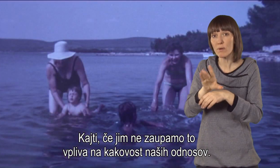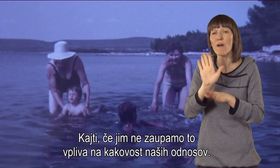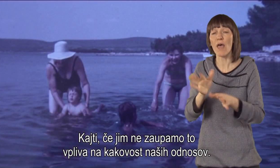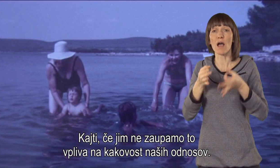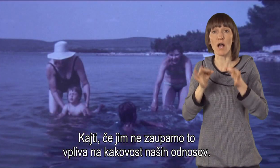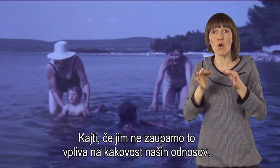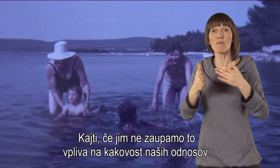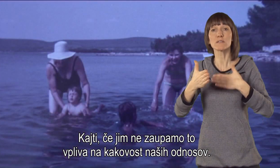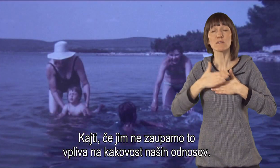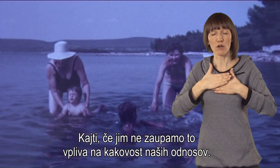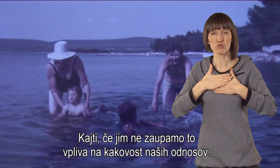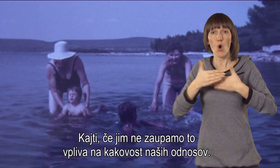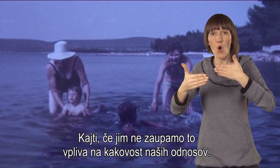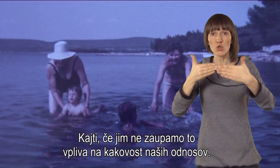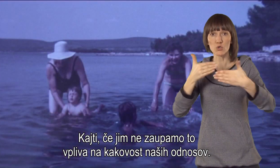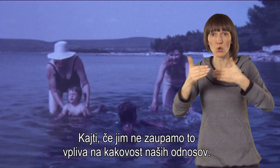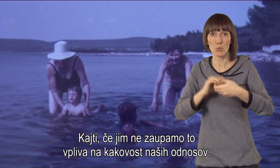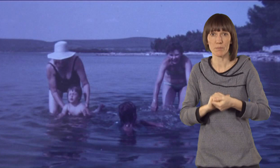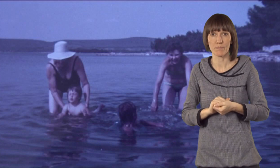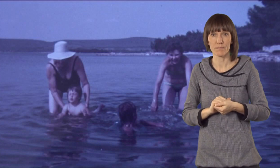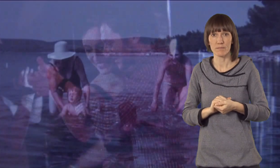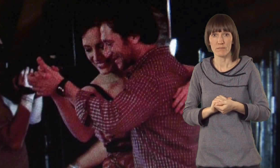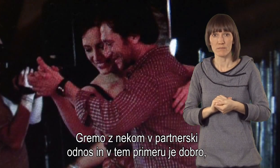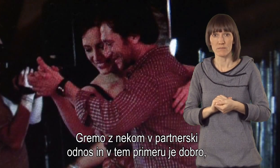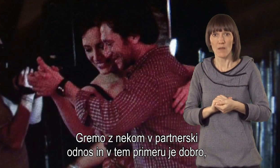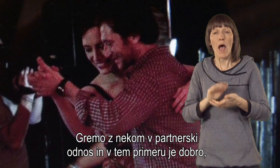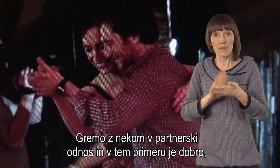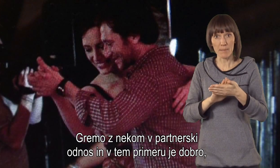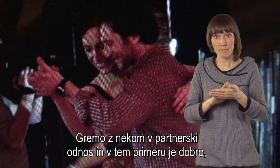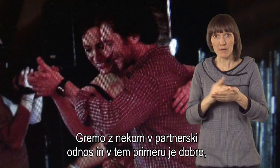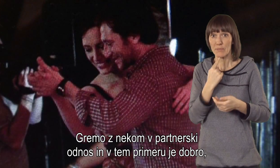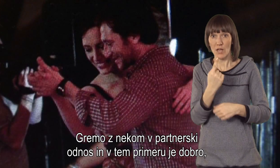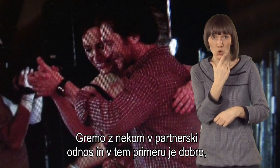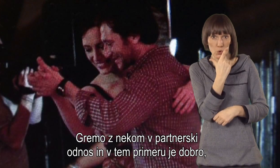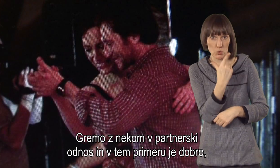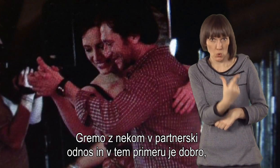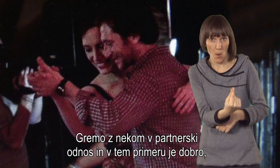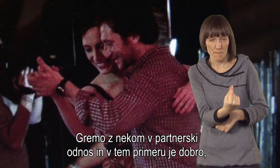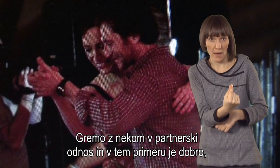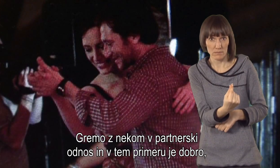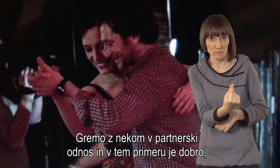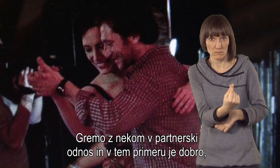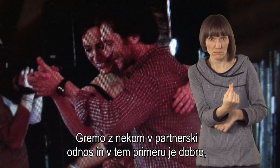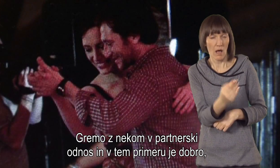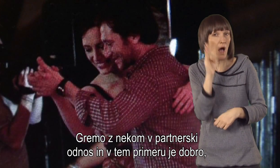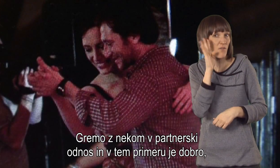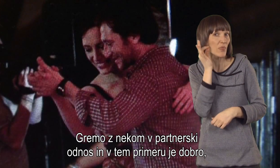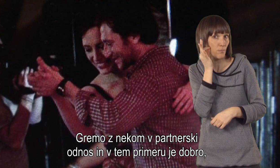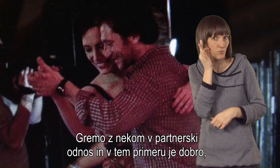vpliva na kakovost naših odnosov. Gremo z nekom v partnerski odnos in v tem primeru je dobro, če a